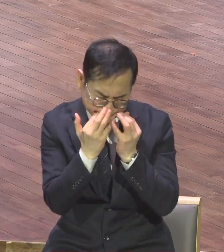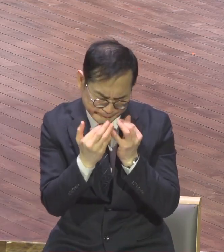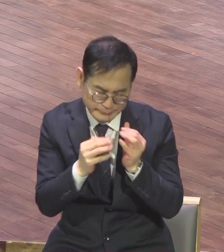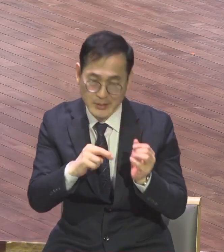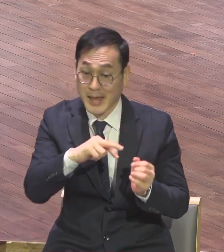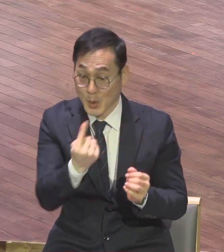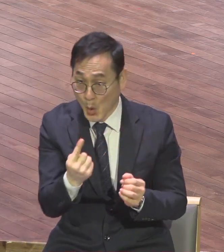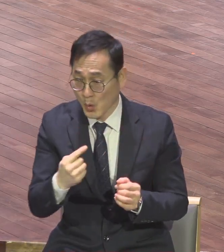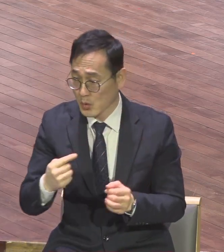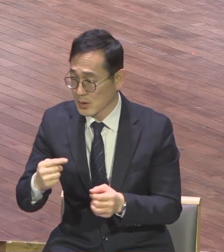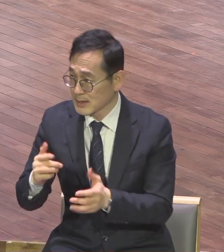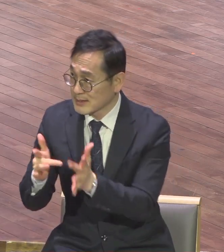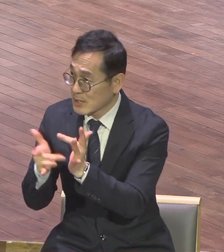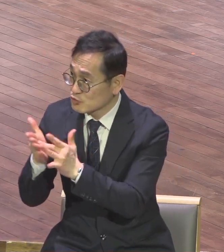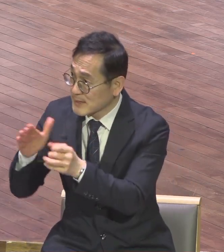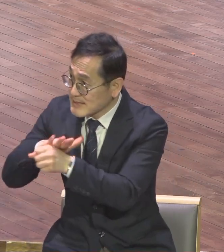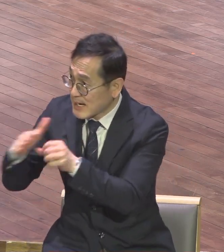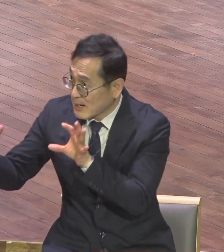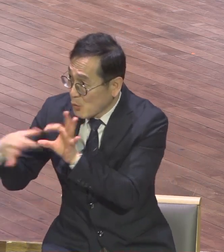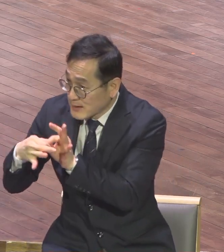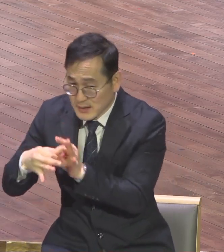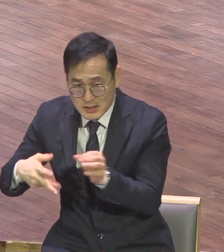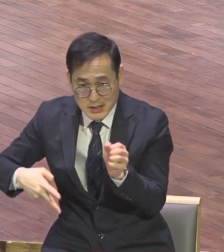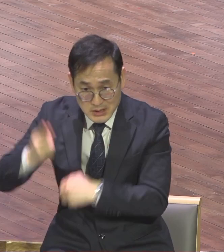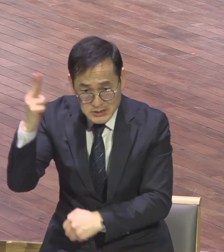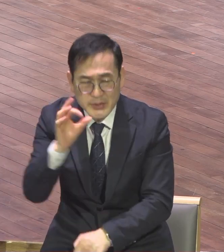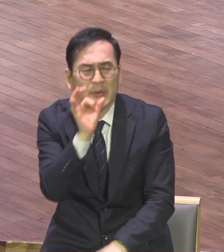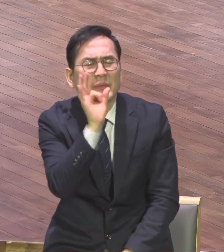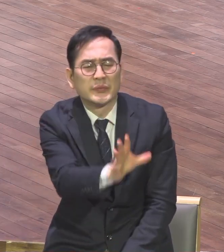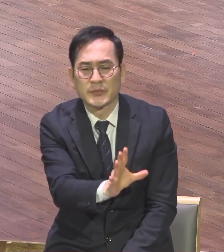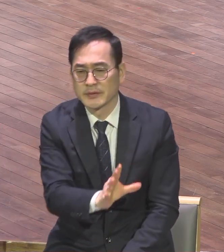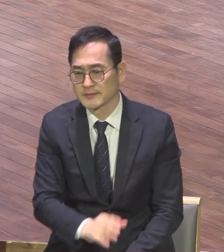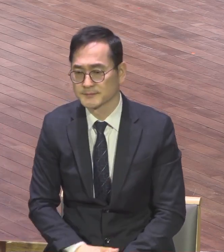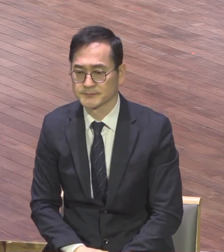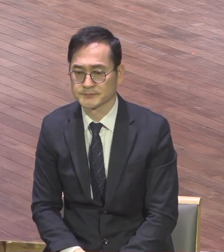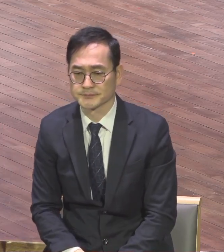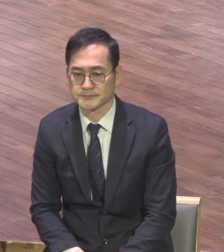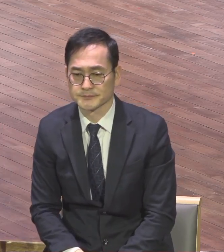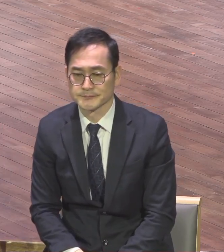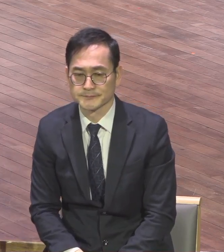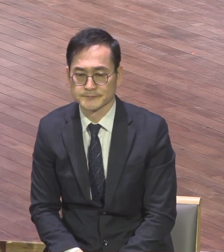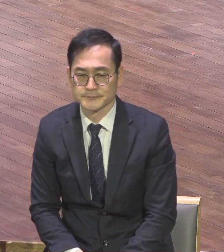피조물이라도 우리를 우리 주 그리스도 예수 안에 있는 하나님의 사랑에서 끊을 수 없으리라.